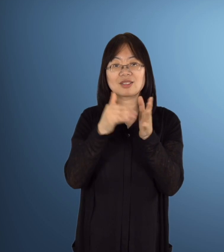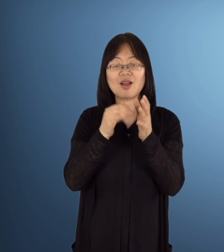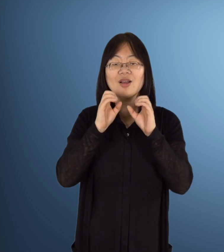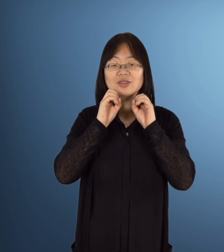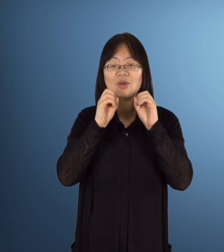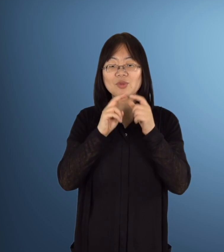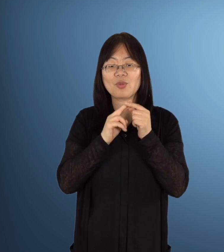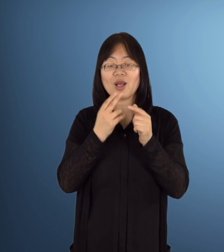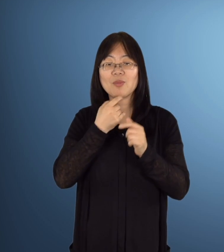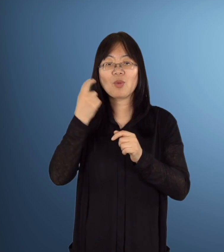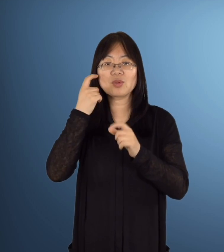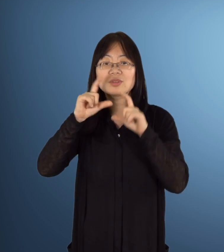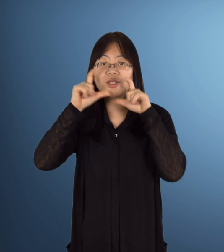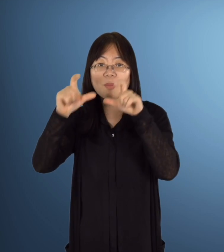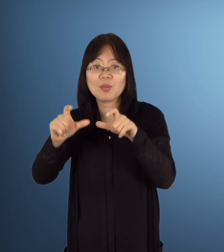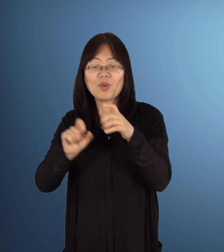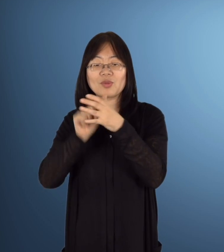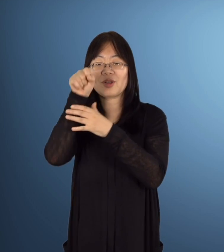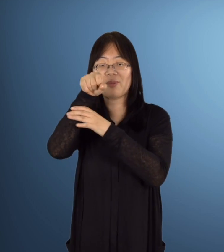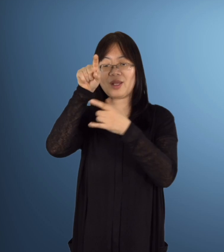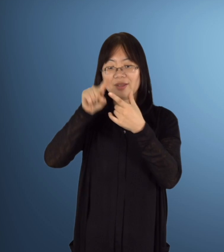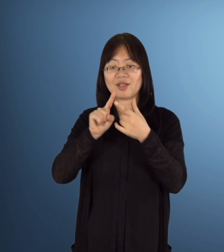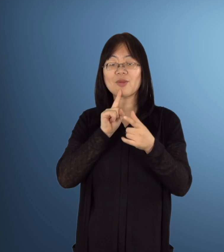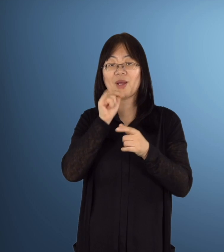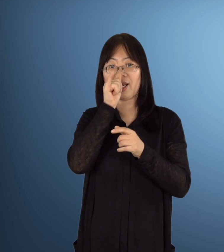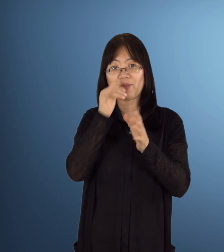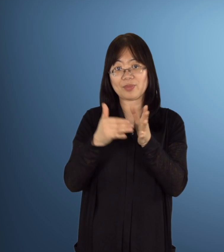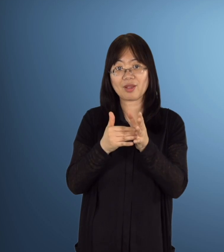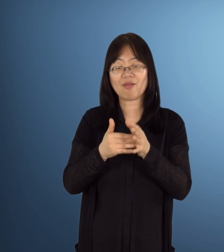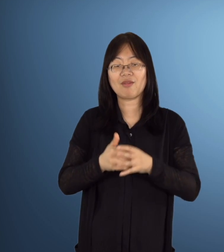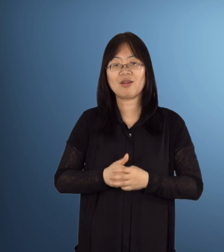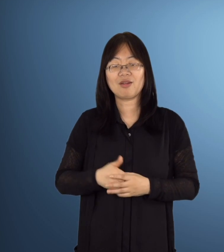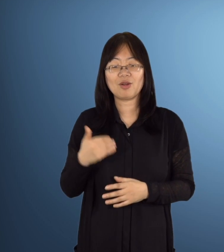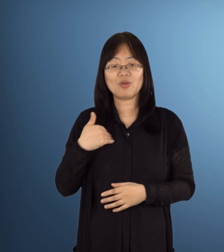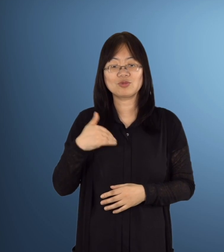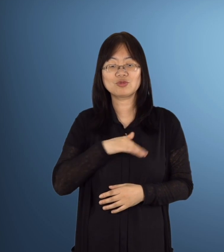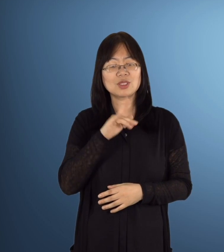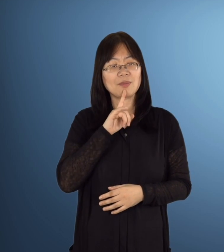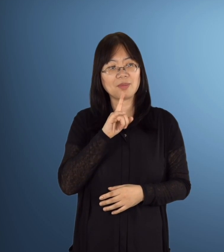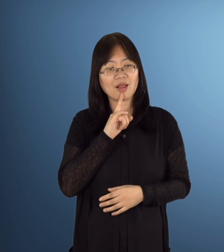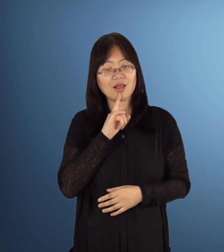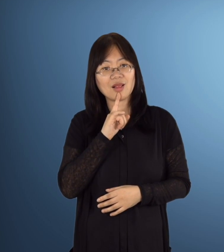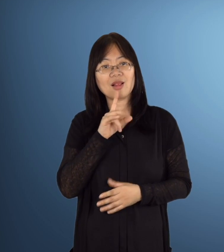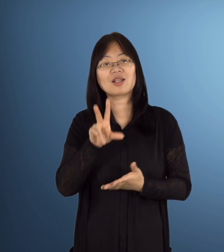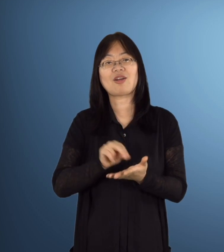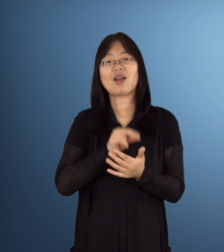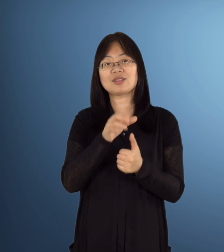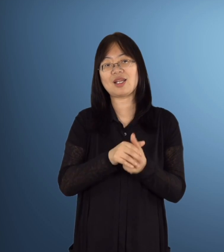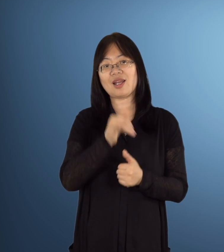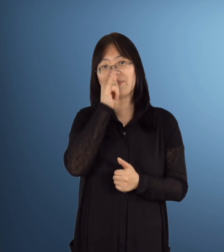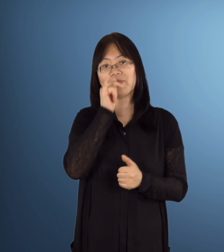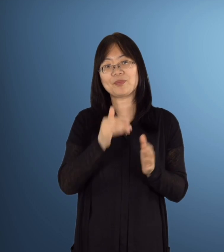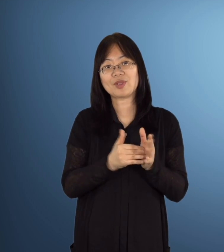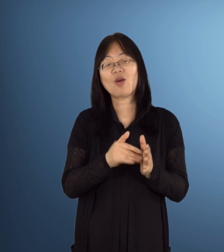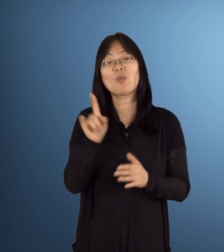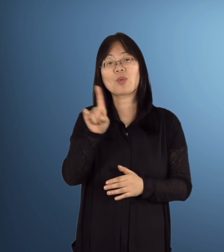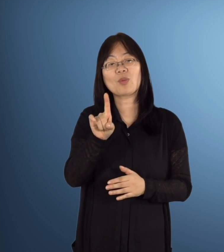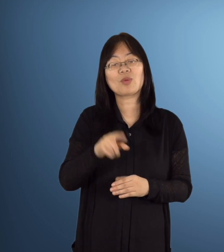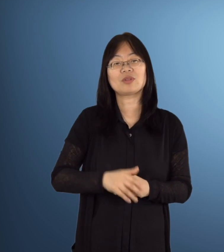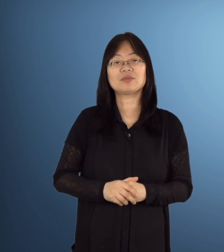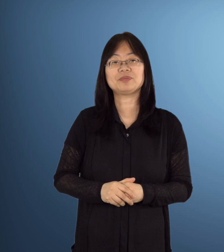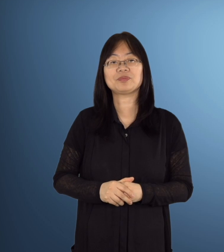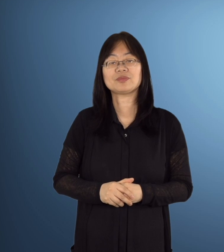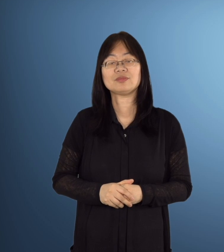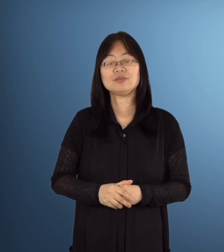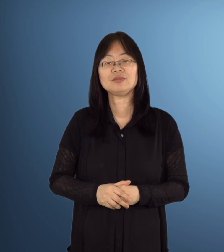선교와 복음 선포의 열매를 얘기하는 거예요. 자, 그럼 우리에게 이제 과제가 던져진 거예요.